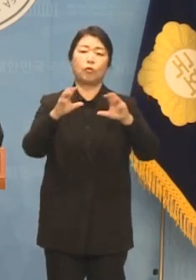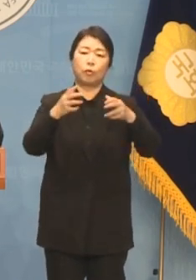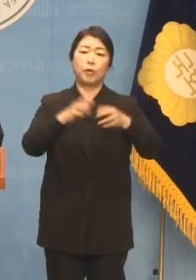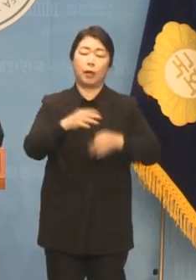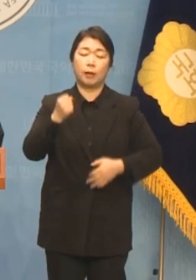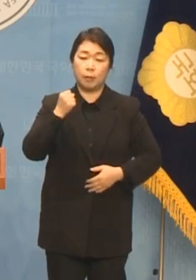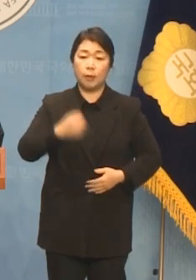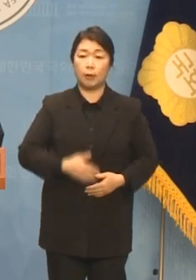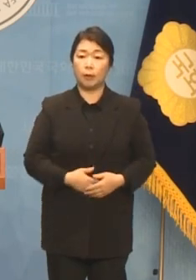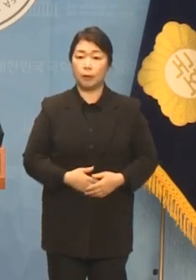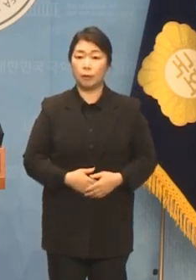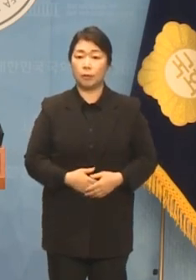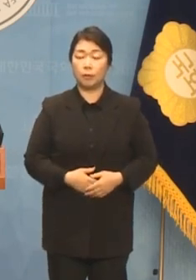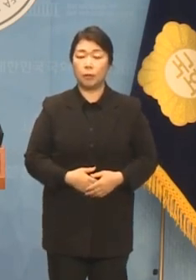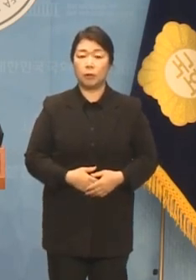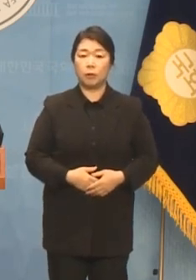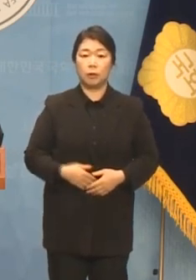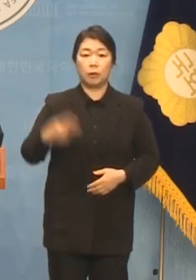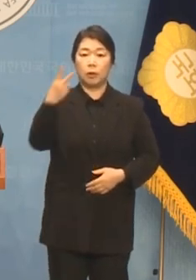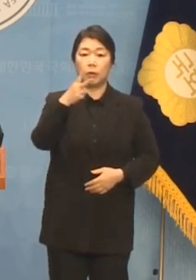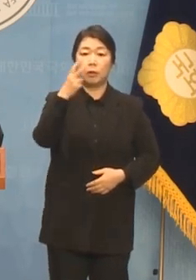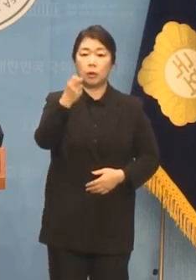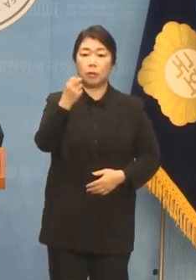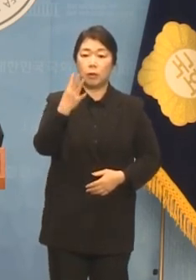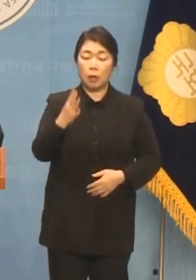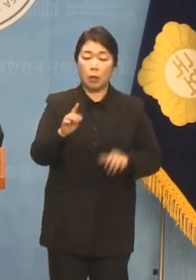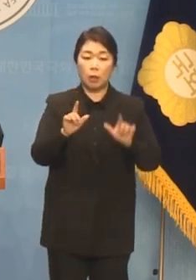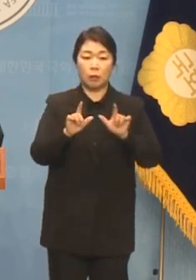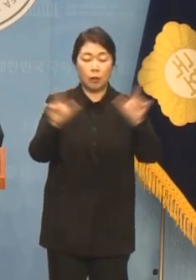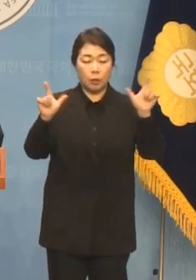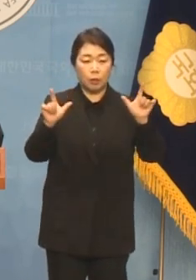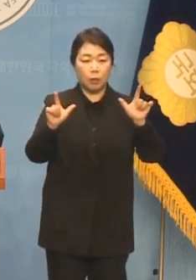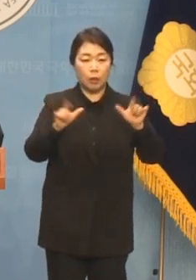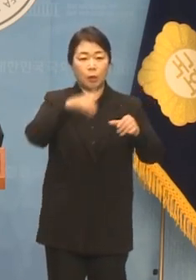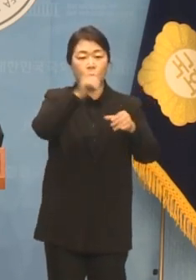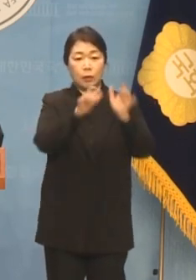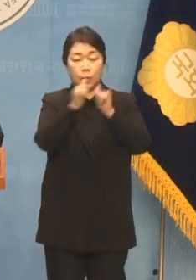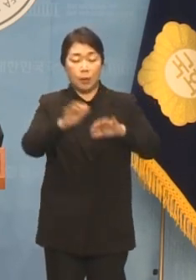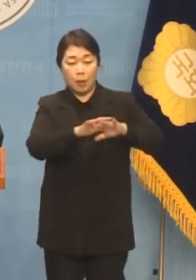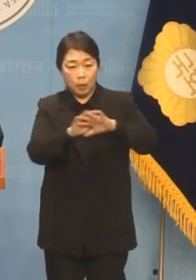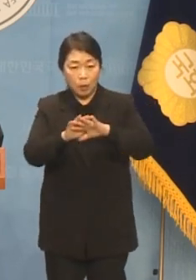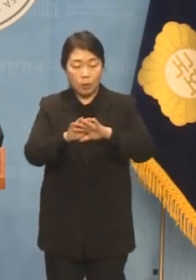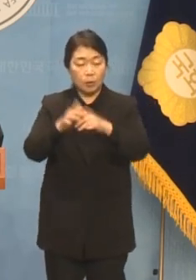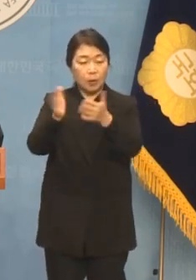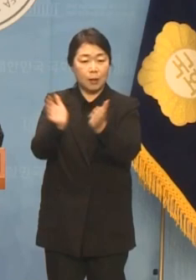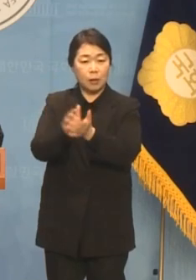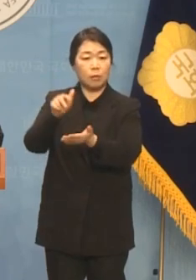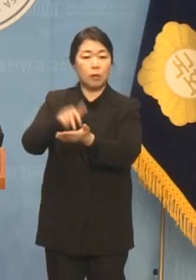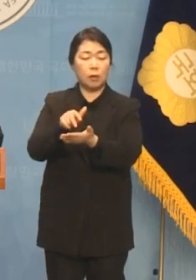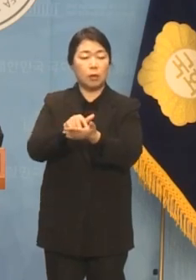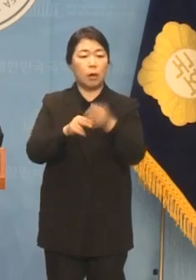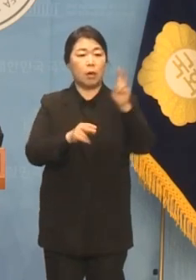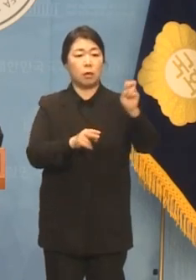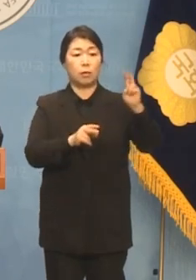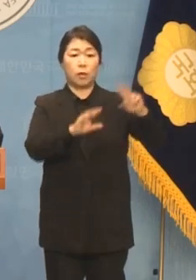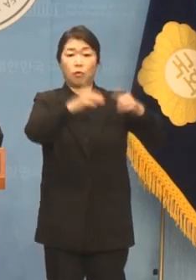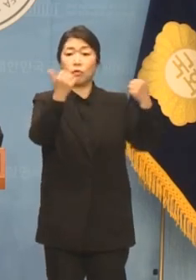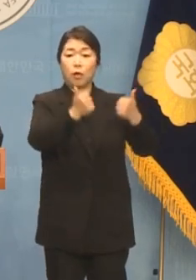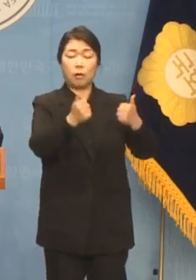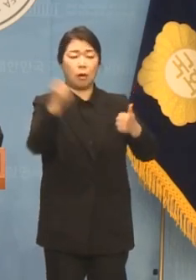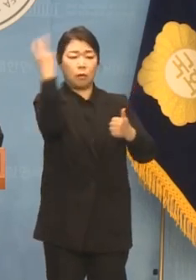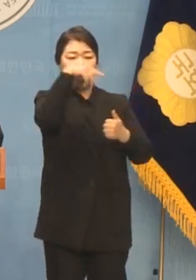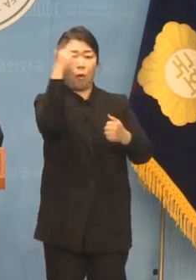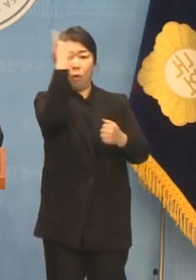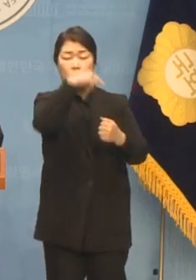힘입니다 2024 총선 시민 네트워크가 22대 회에서 다시 만나고 싶지